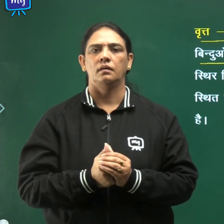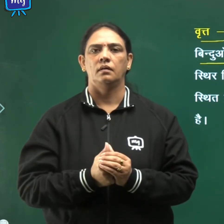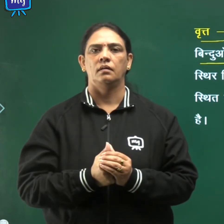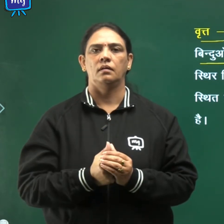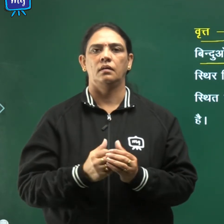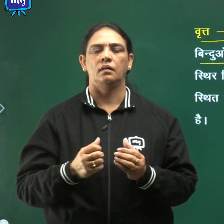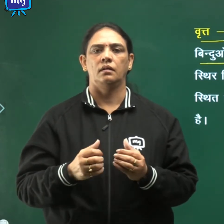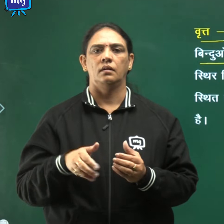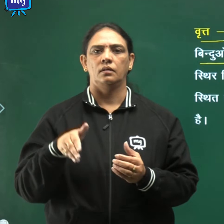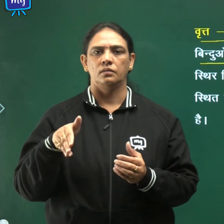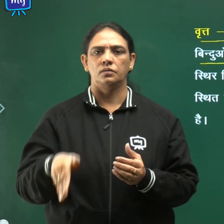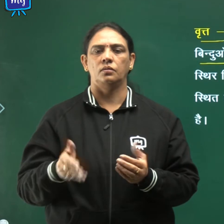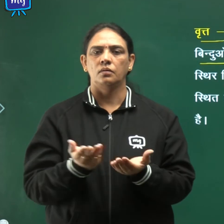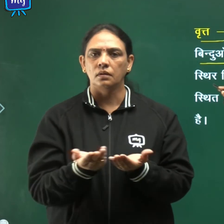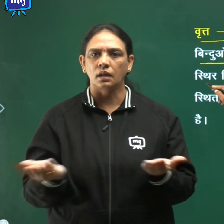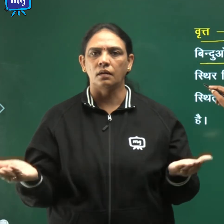जो तल में